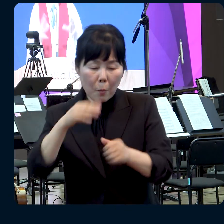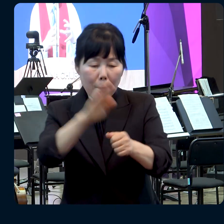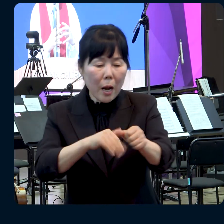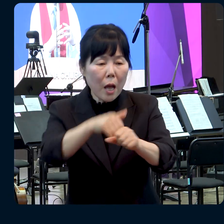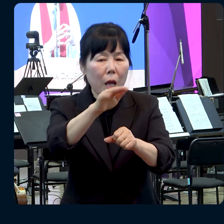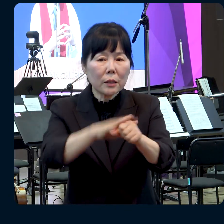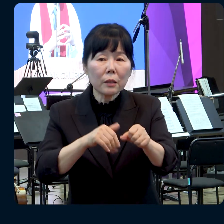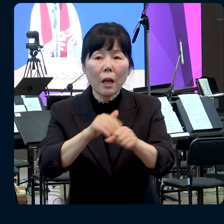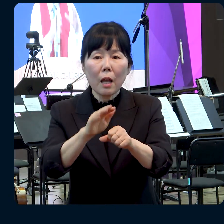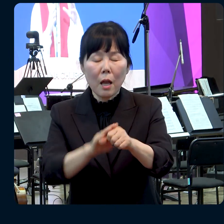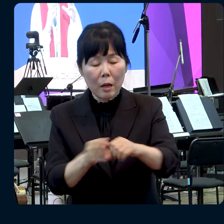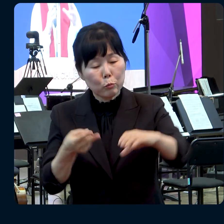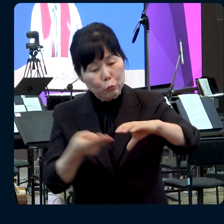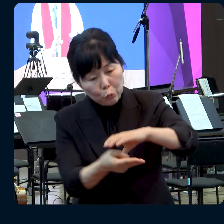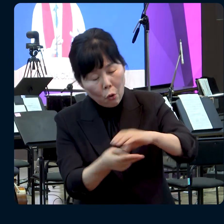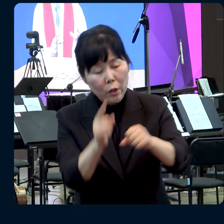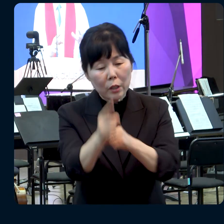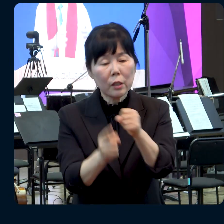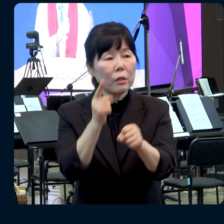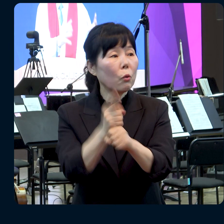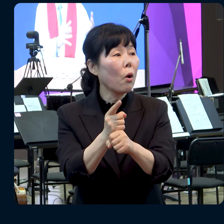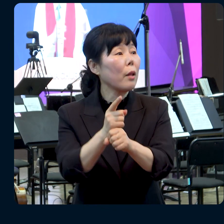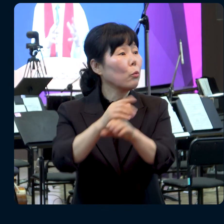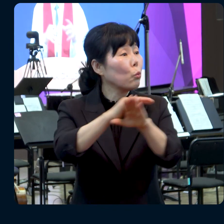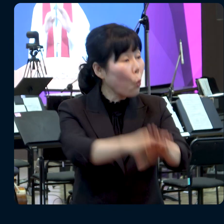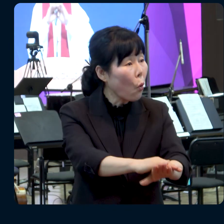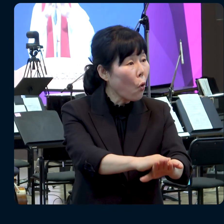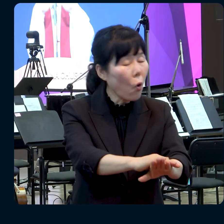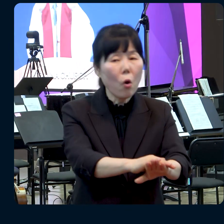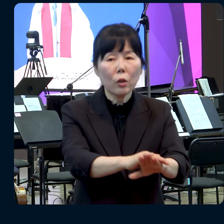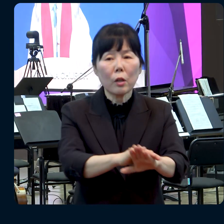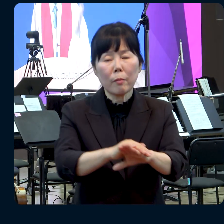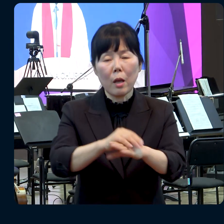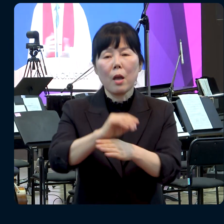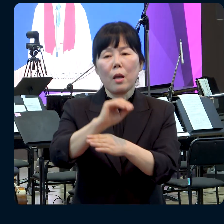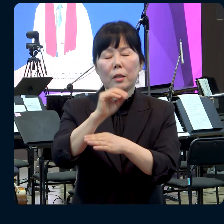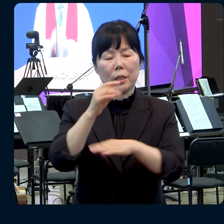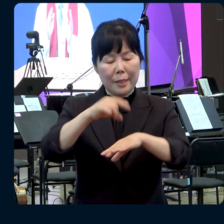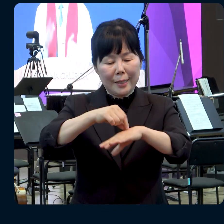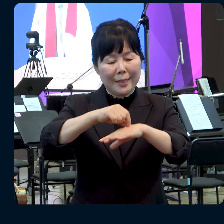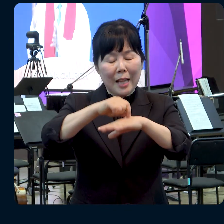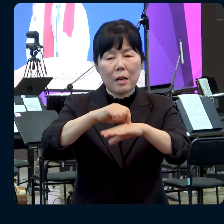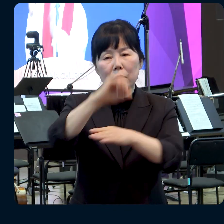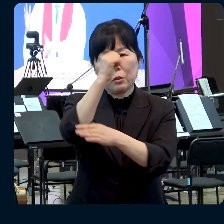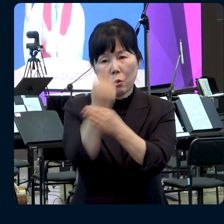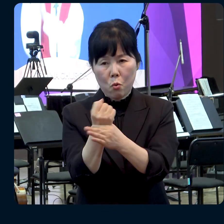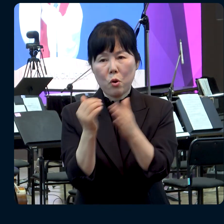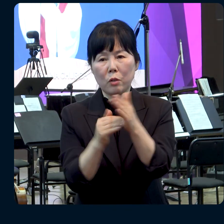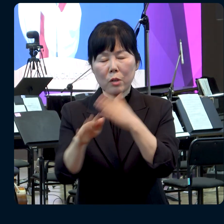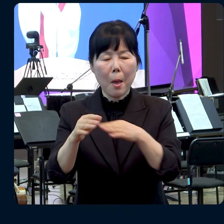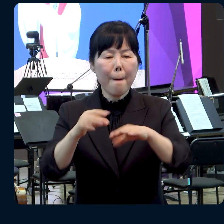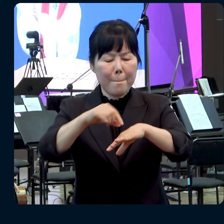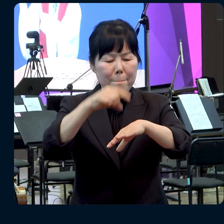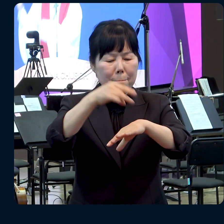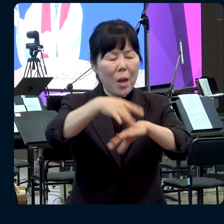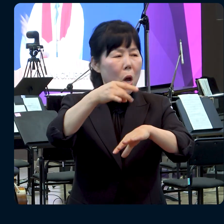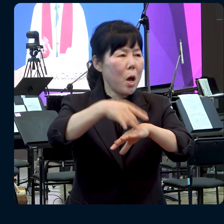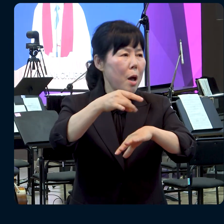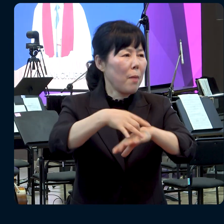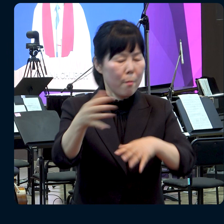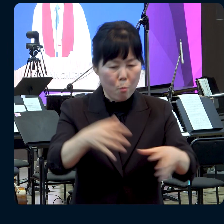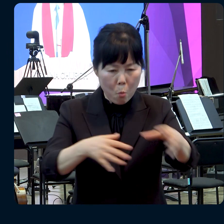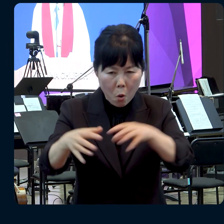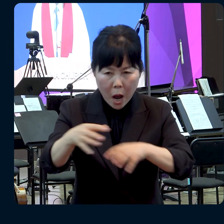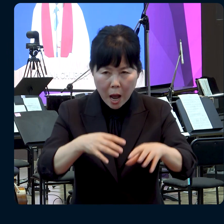썩고 뼈만 남으면 그 1년 뒤에 그 뼈를 모아서 유골함에 넣어서 그 옆에 있는 납골당에 두는, 그런